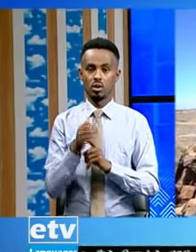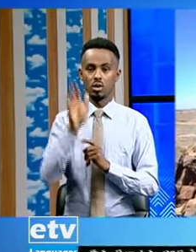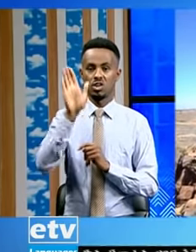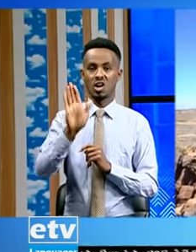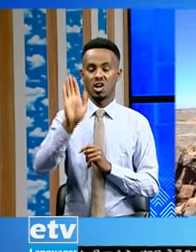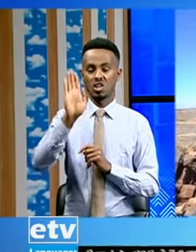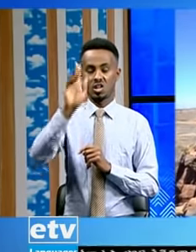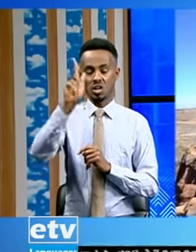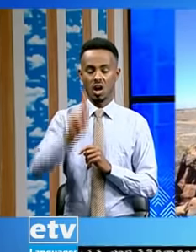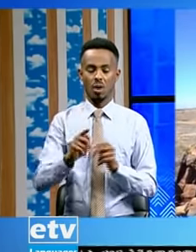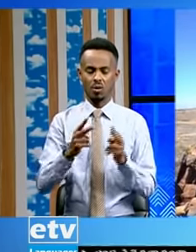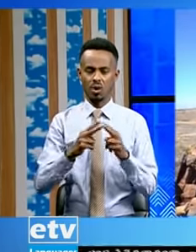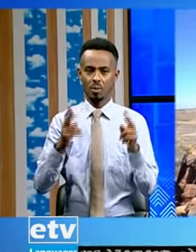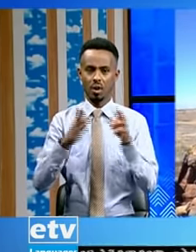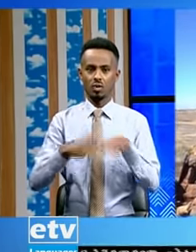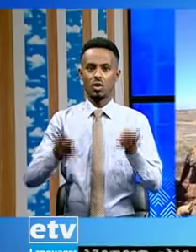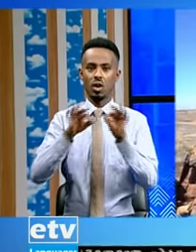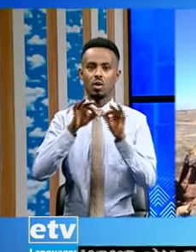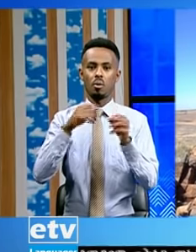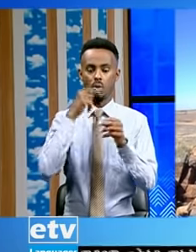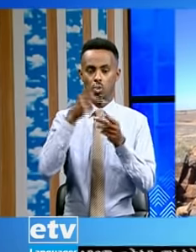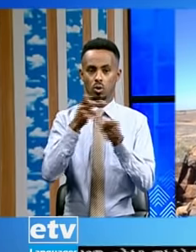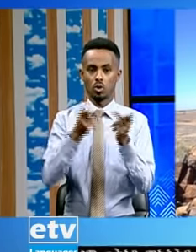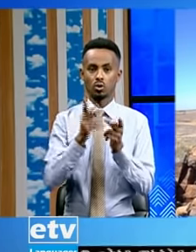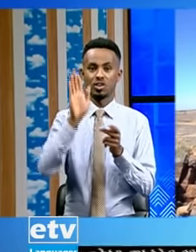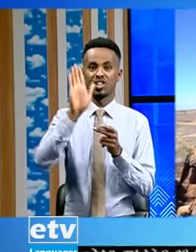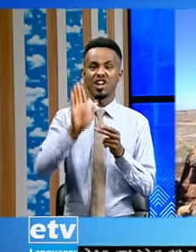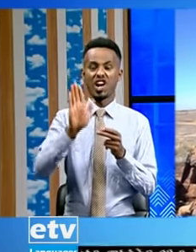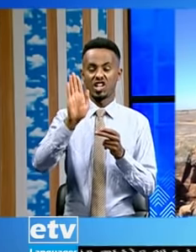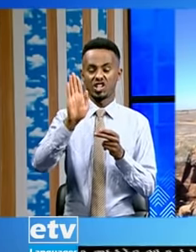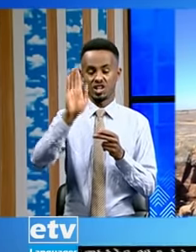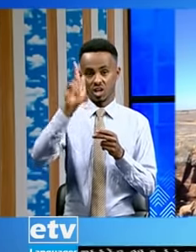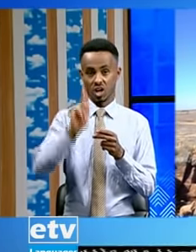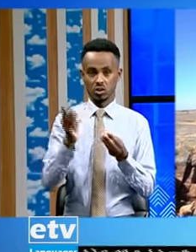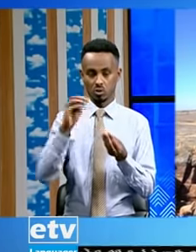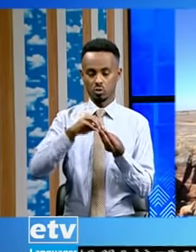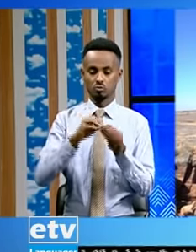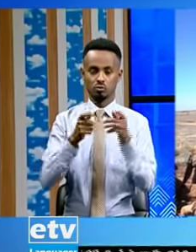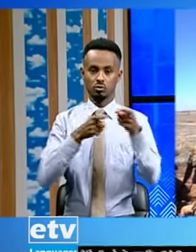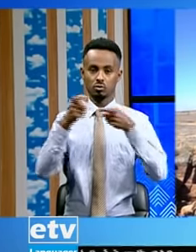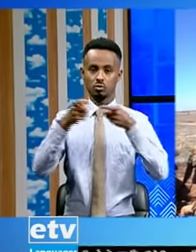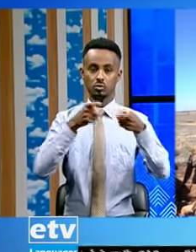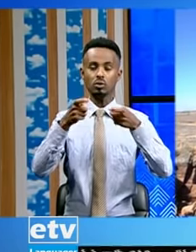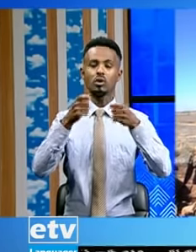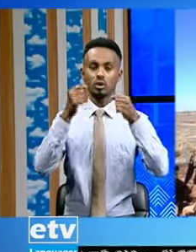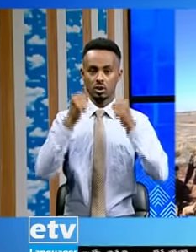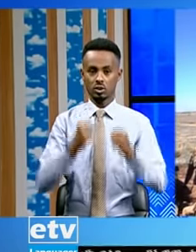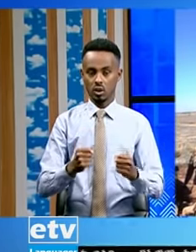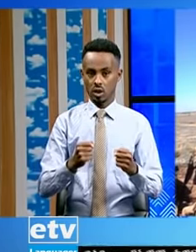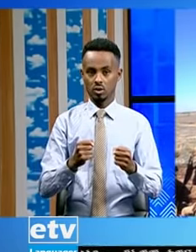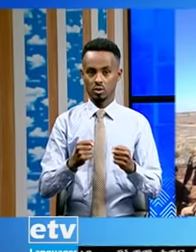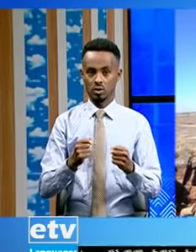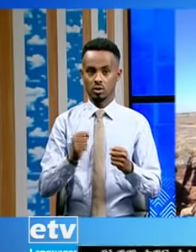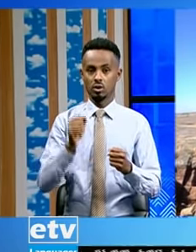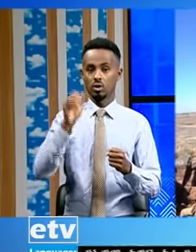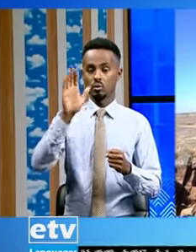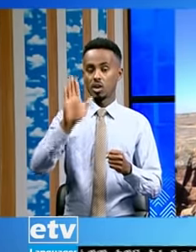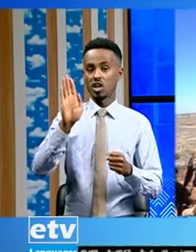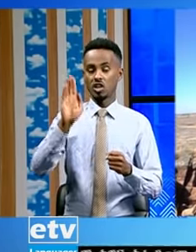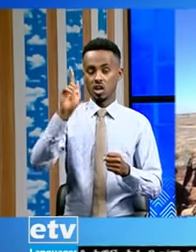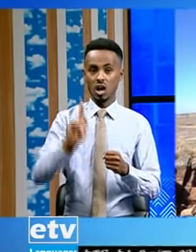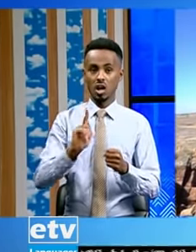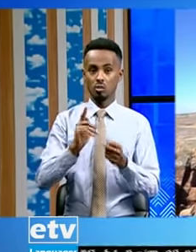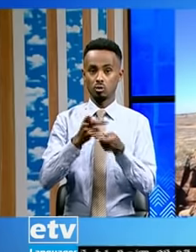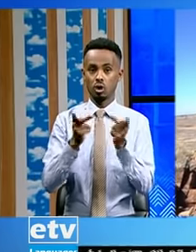በጋሸናም በጣም አስፈላጊ የሚባሉ ቦታዎች ጋሸናም ጨምሮ መቆጣጠር ተችሏል። በጋሸና ግንባር ያለውን